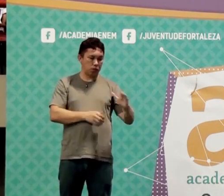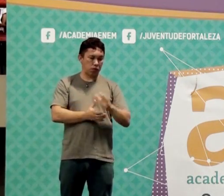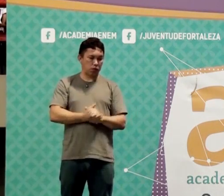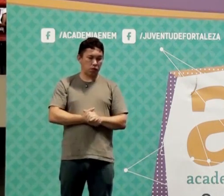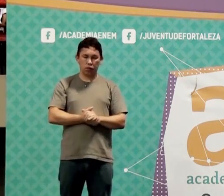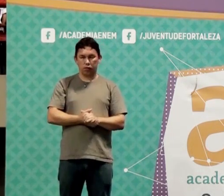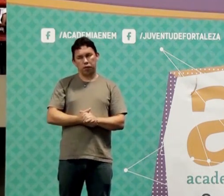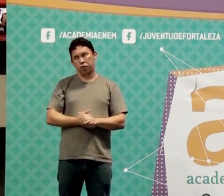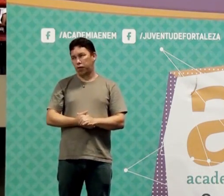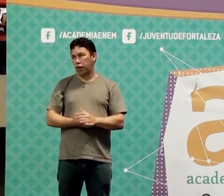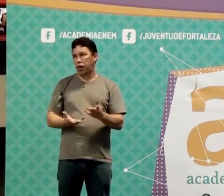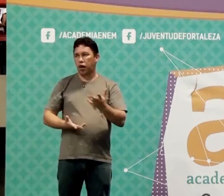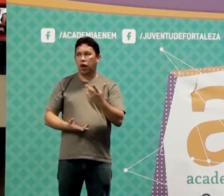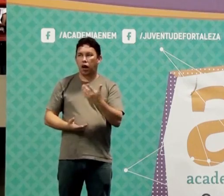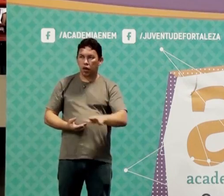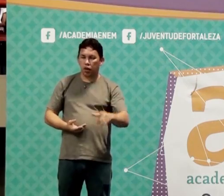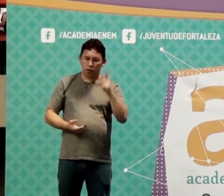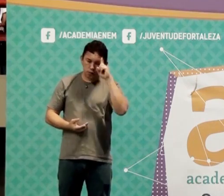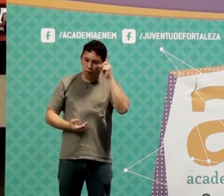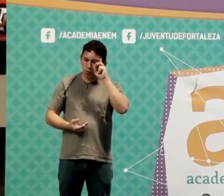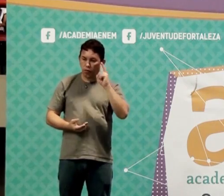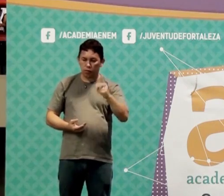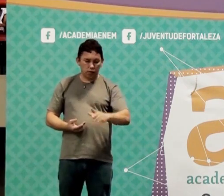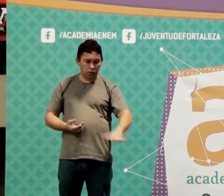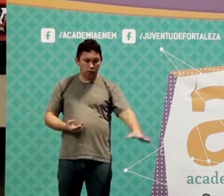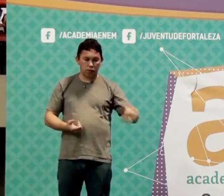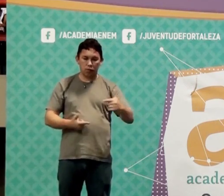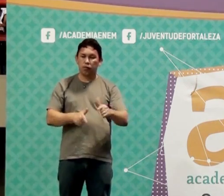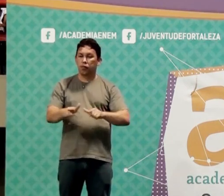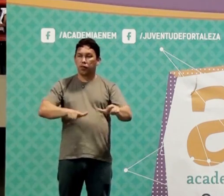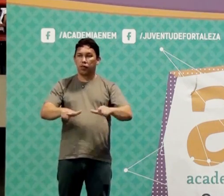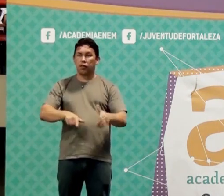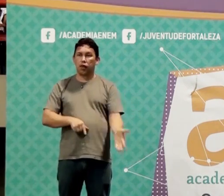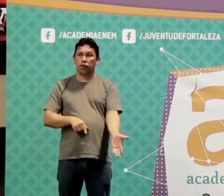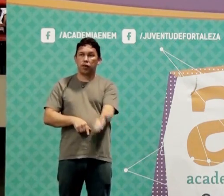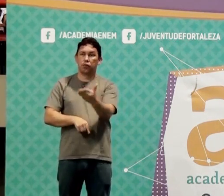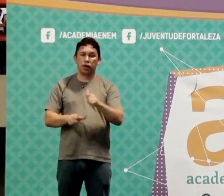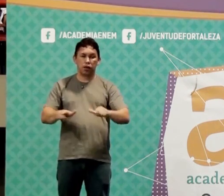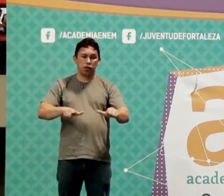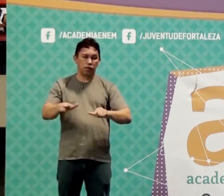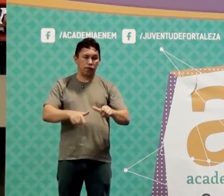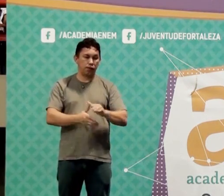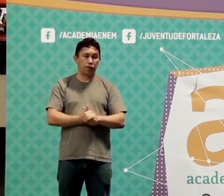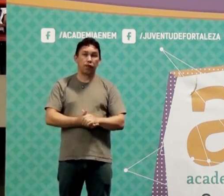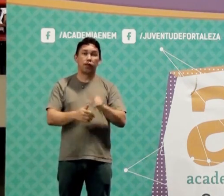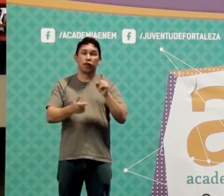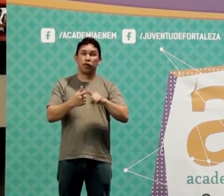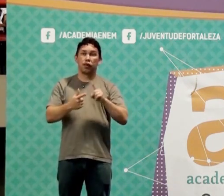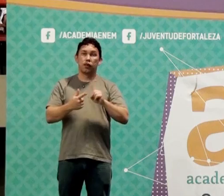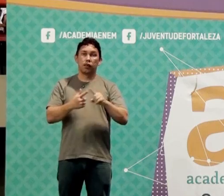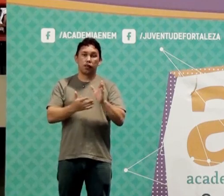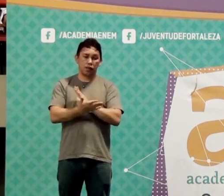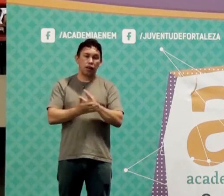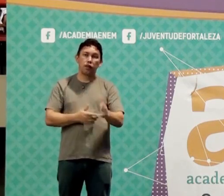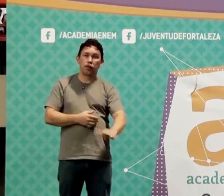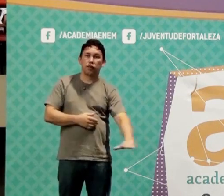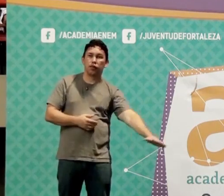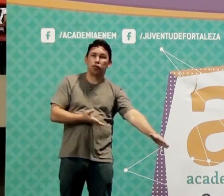posso chamar essa cidade de cidade, mas anote aí, ó, do lado, uma informaçãozinha,